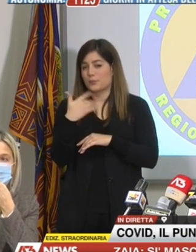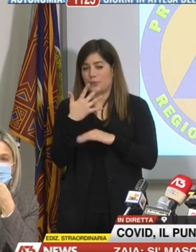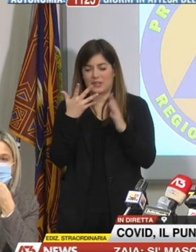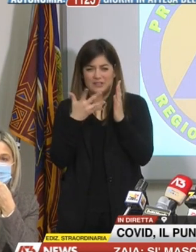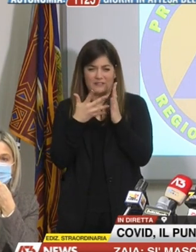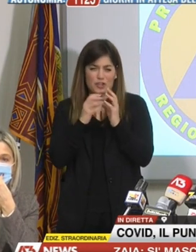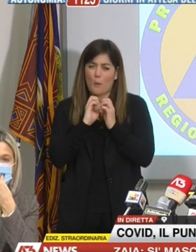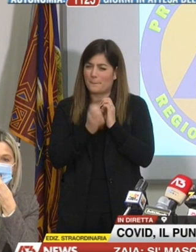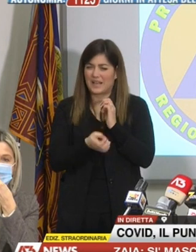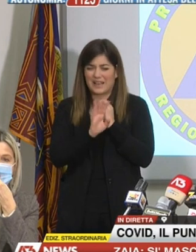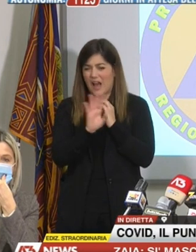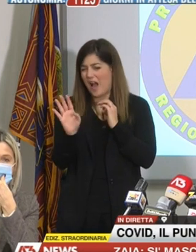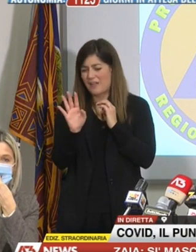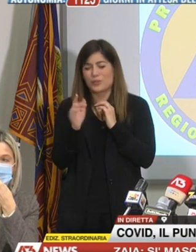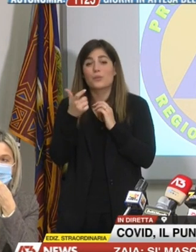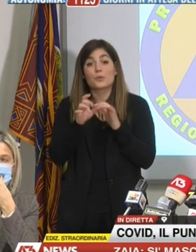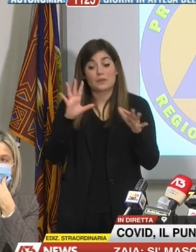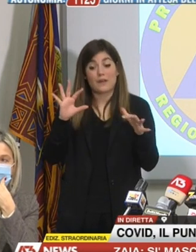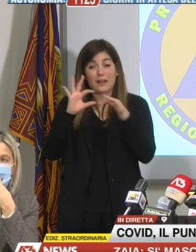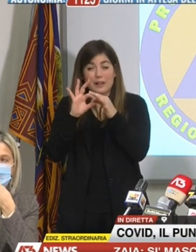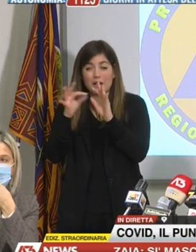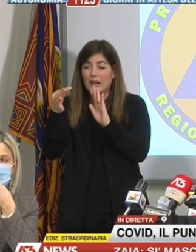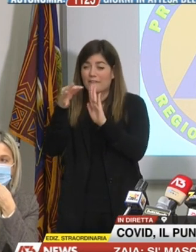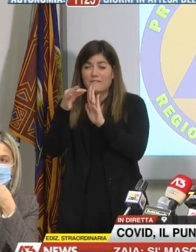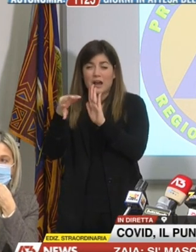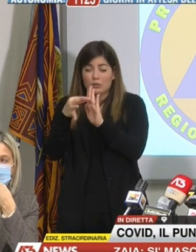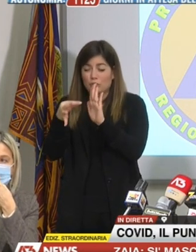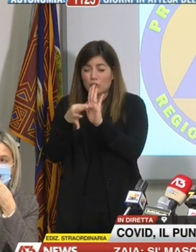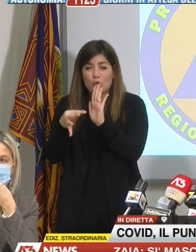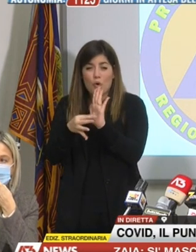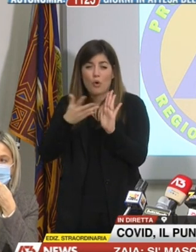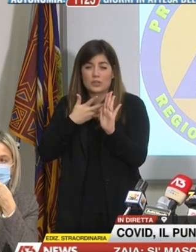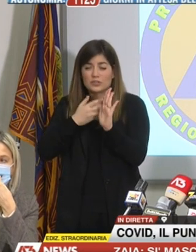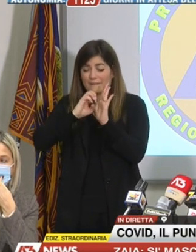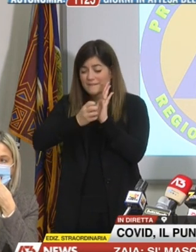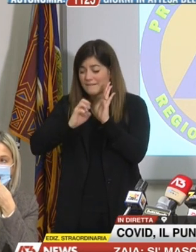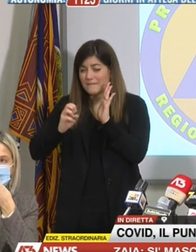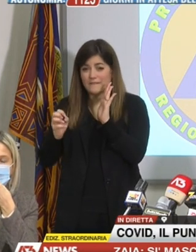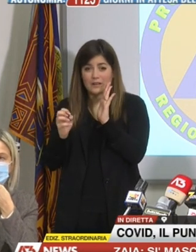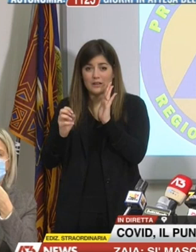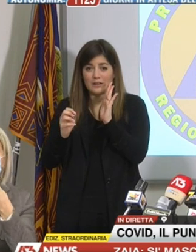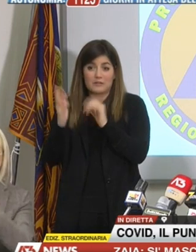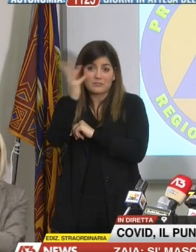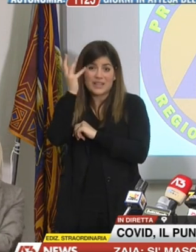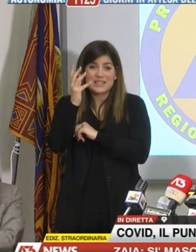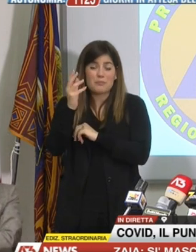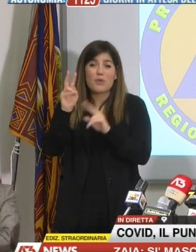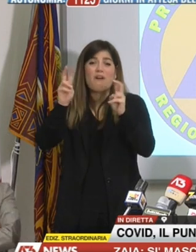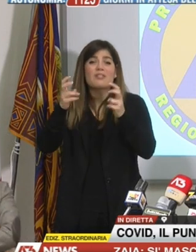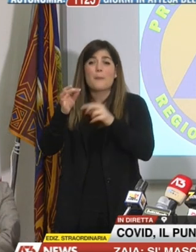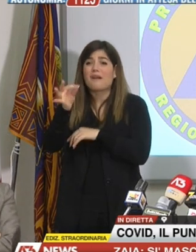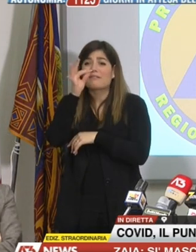è legato a molti fattori che spesso, pensate solo al tema dei tamponi, no? Noi facciamo